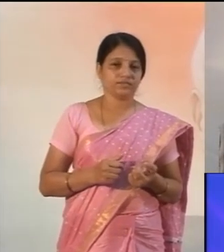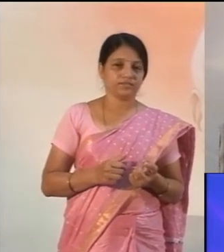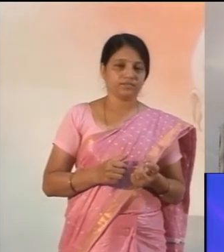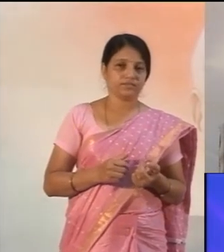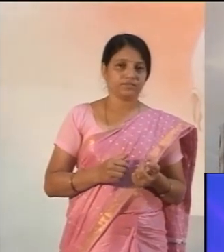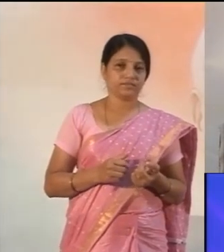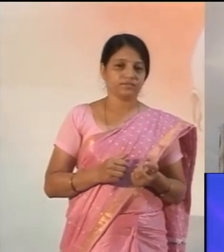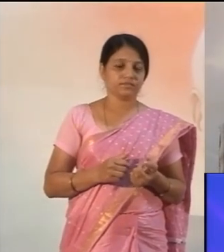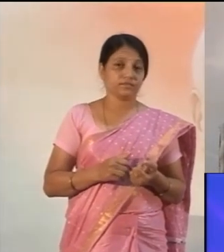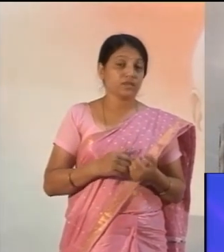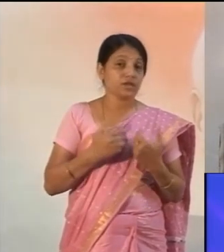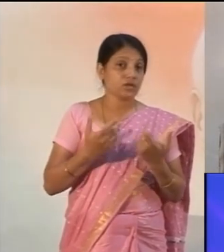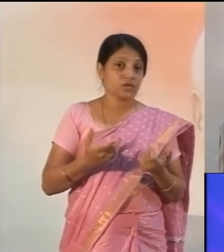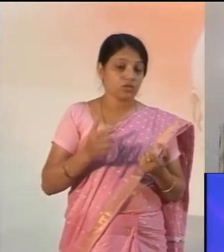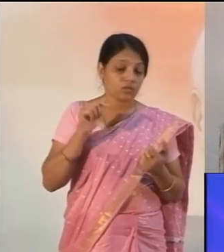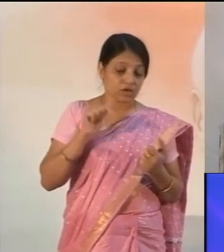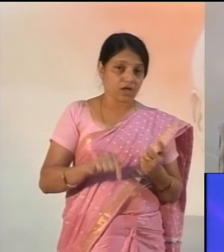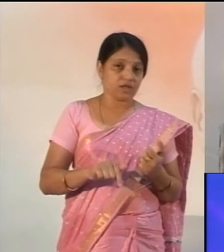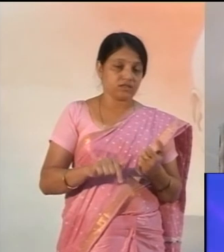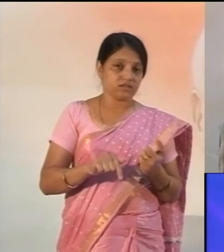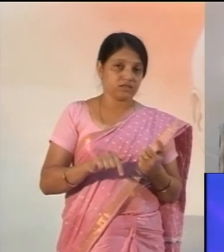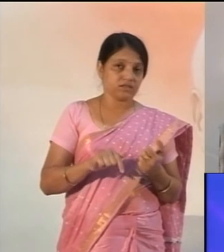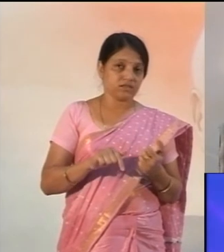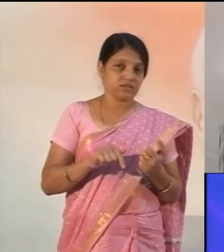तो आज से आप सभी संकल्प करो